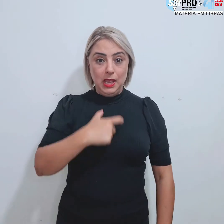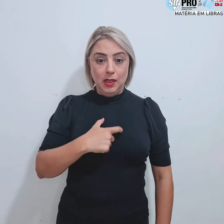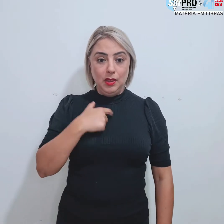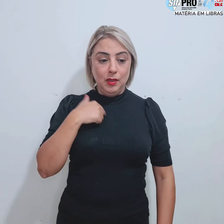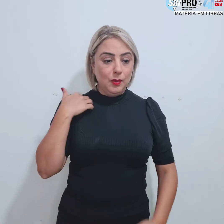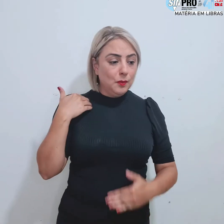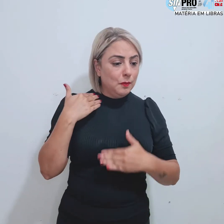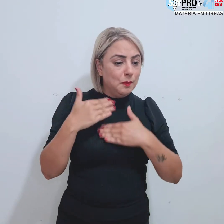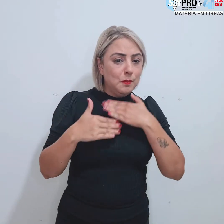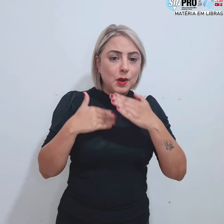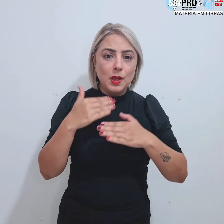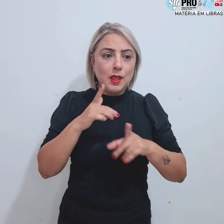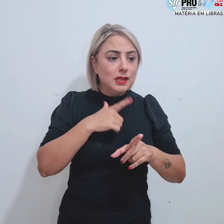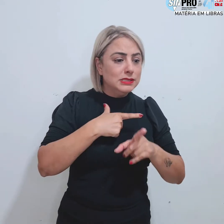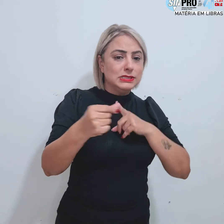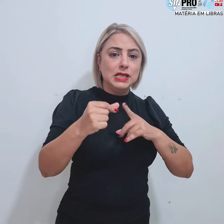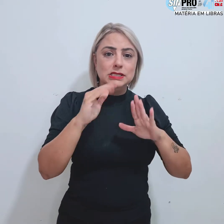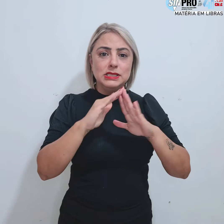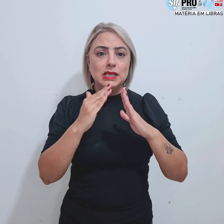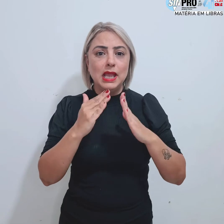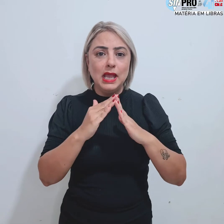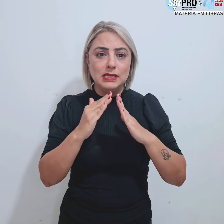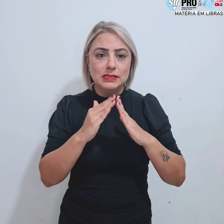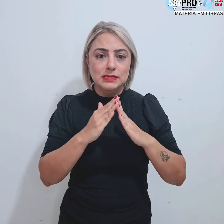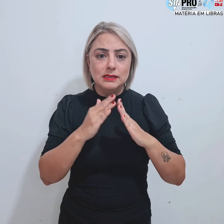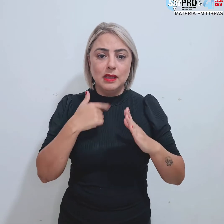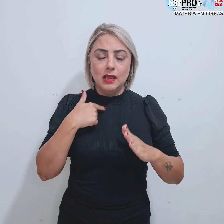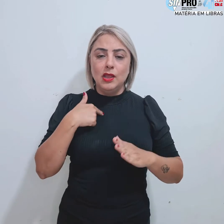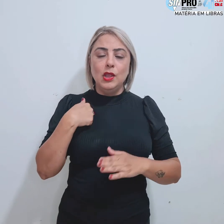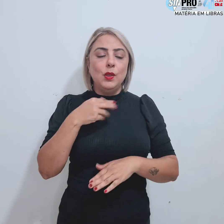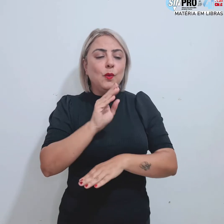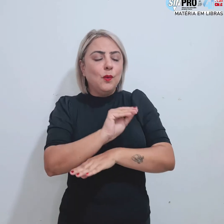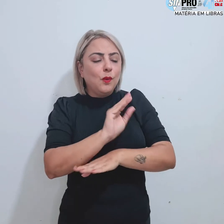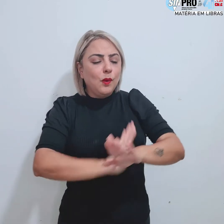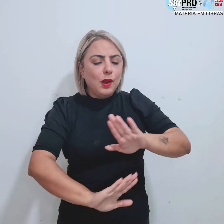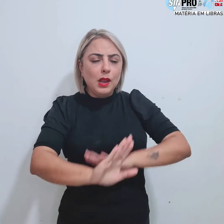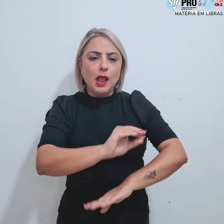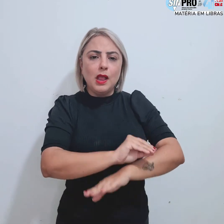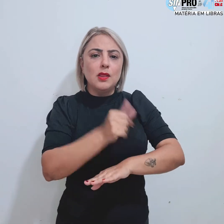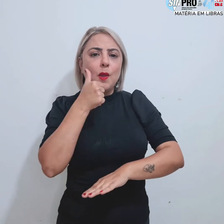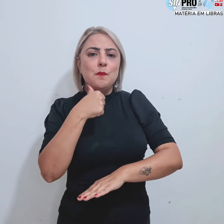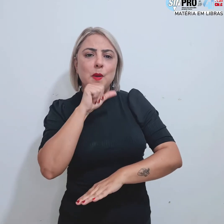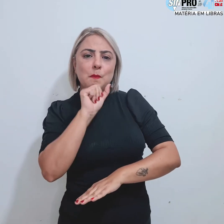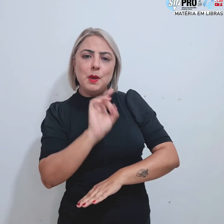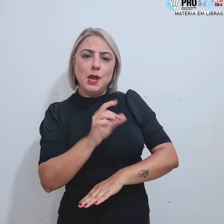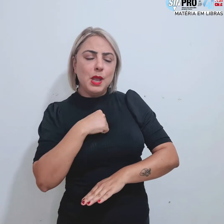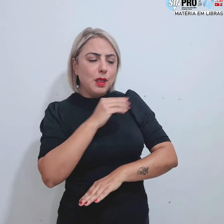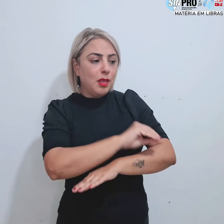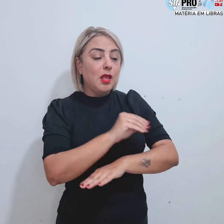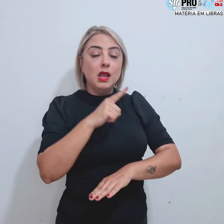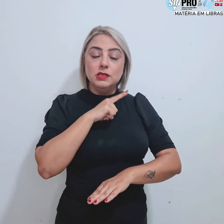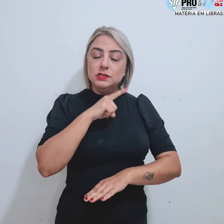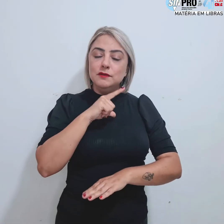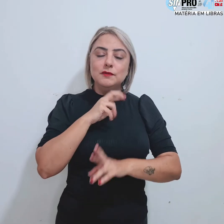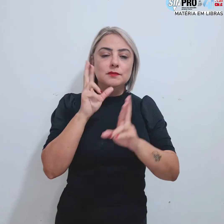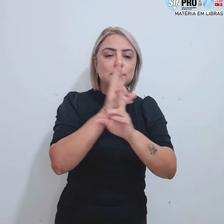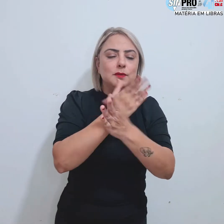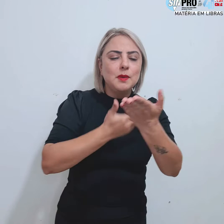em um processo de sair de casa. Fui criada só pela minha mãe. Tivemos uma relação